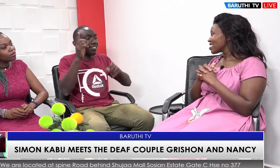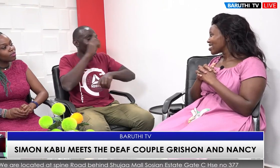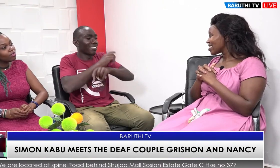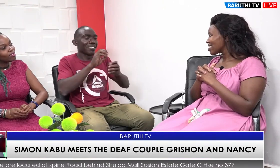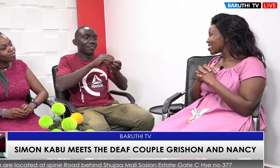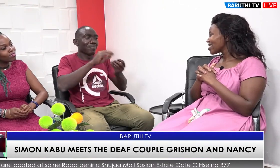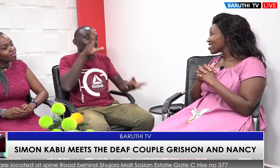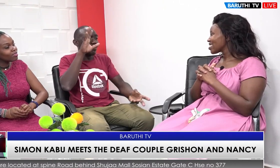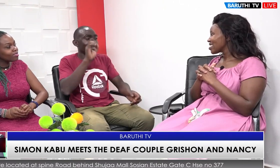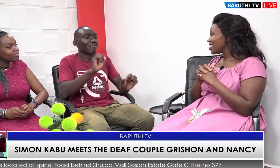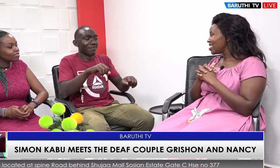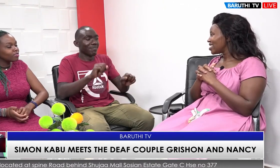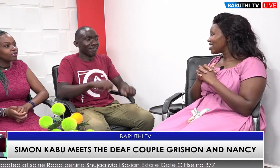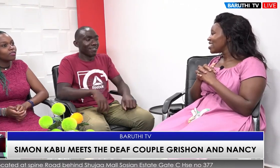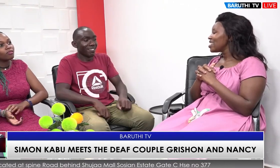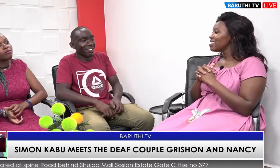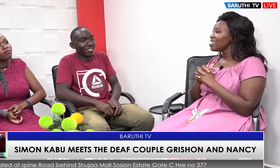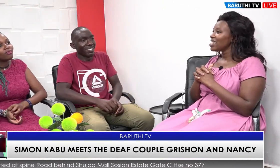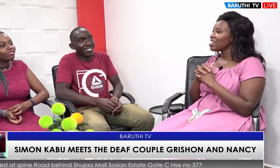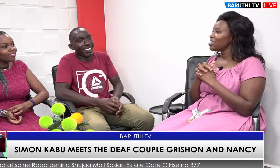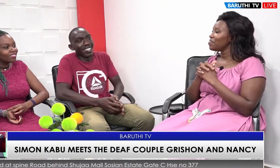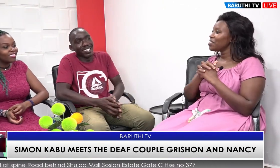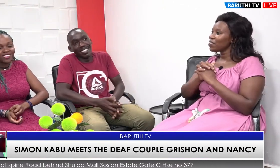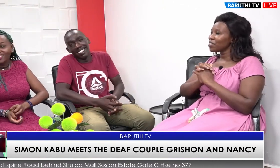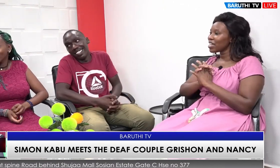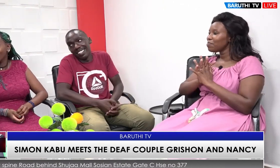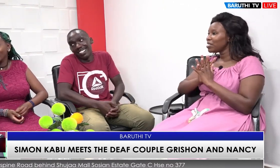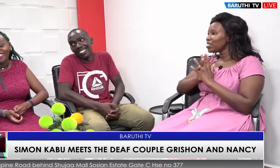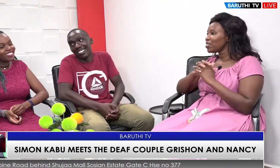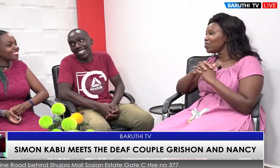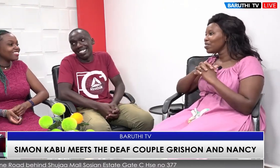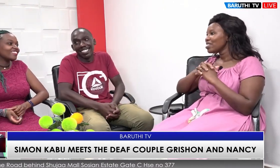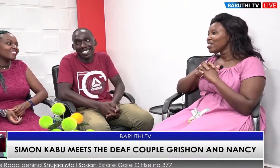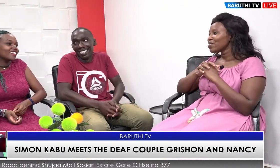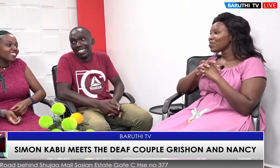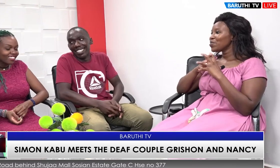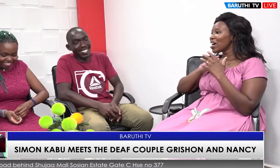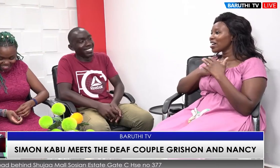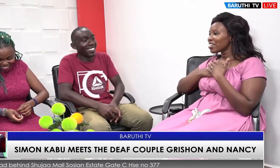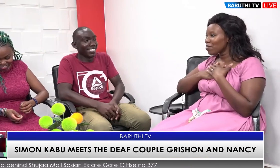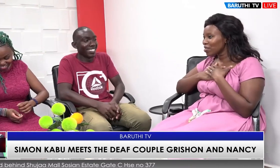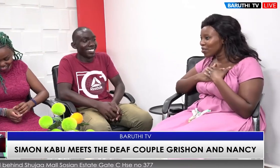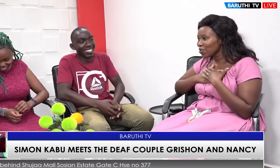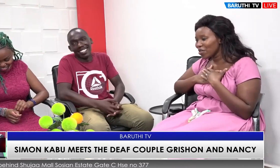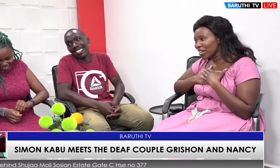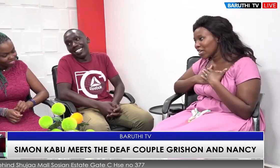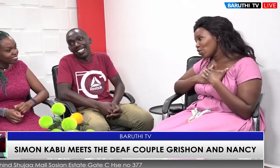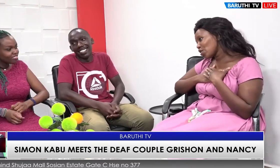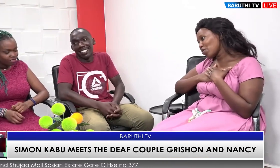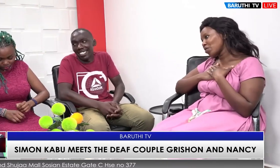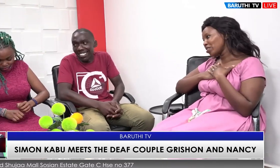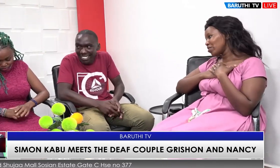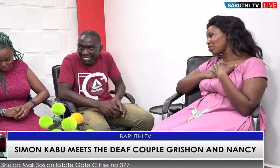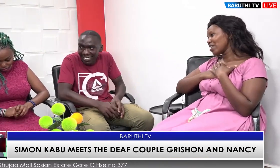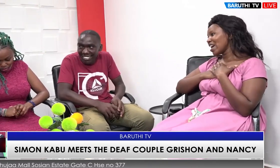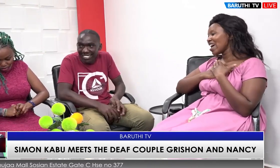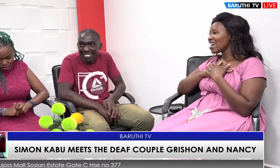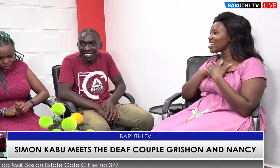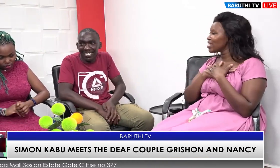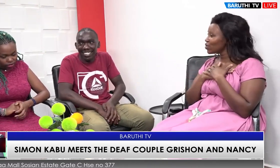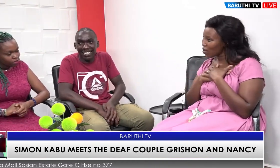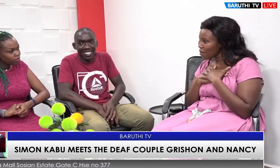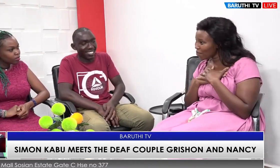Yes. My God. Mimi nimehaso si nilikuwa makanga, but nataka unielevate siku nyingine. Story yangu nikuje niipeane. Yes. Okay.